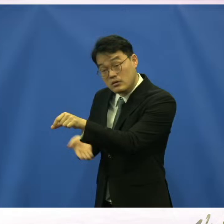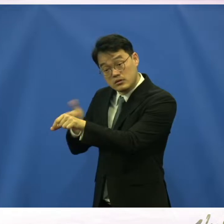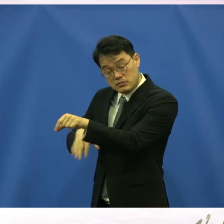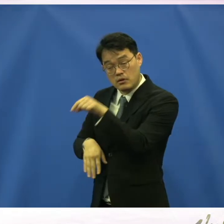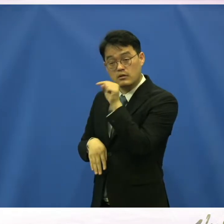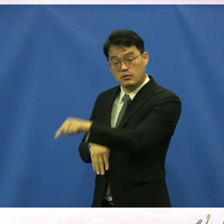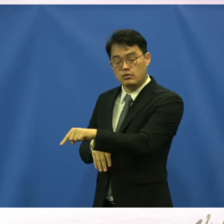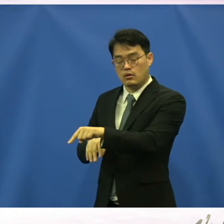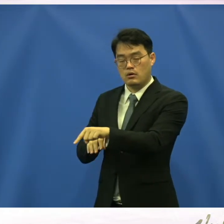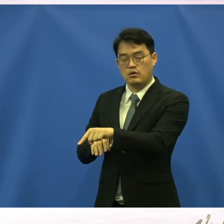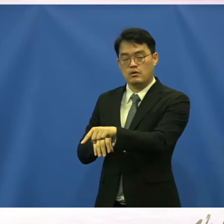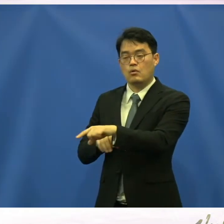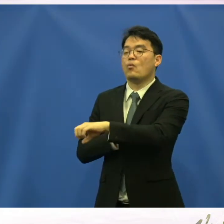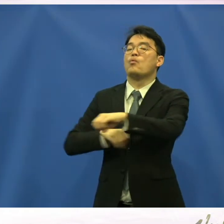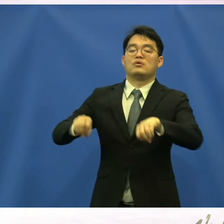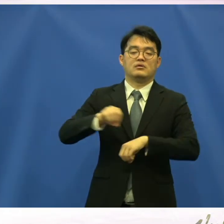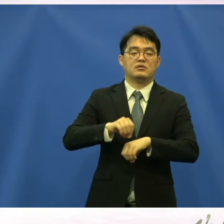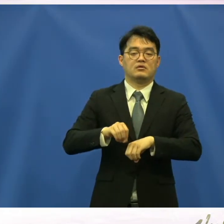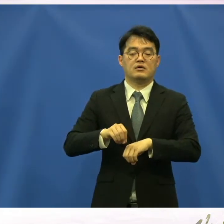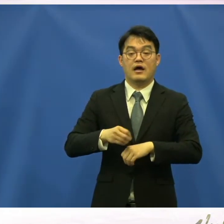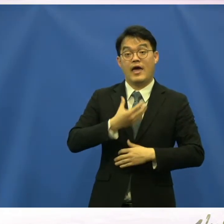있어요.